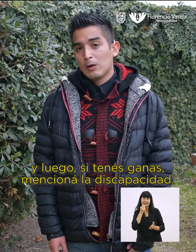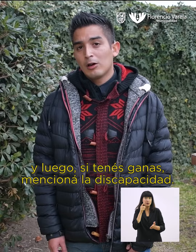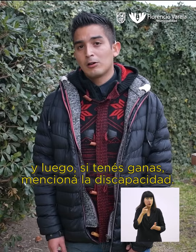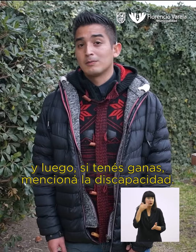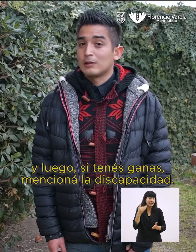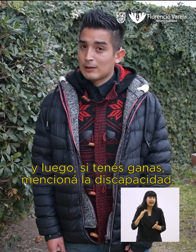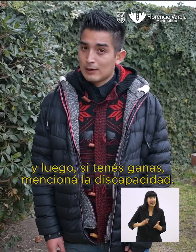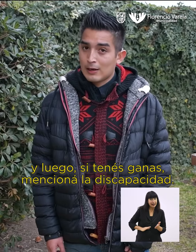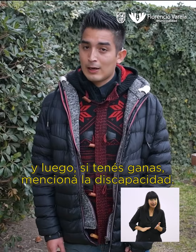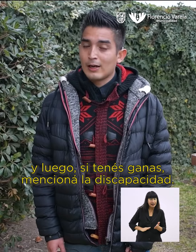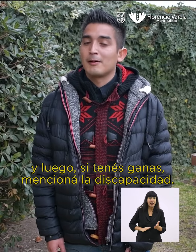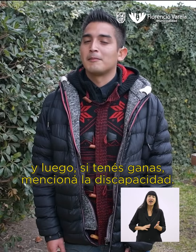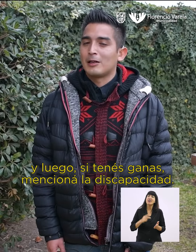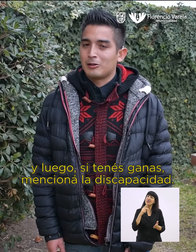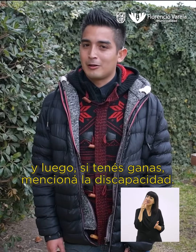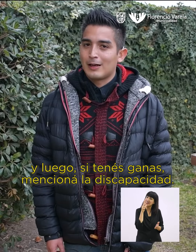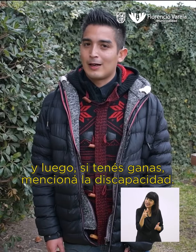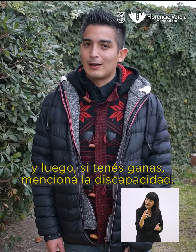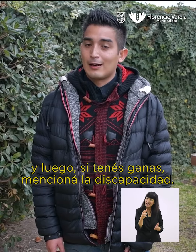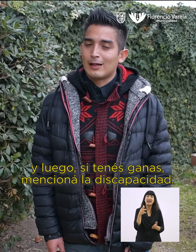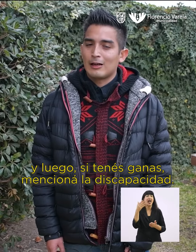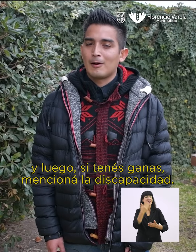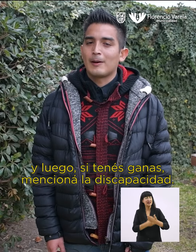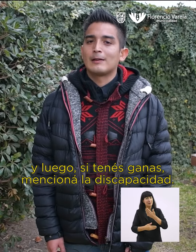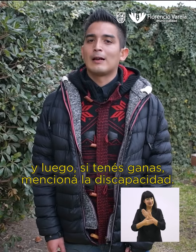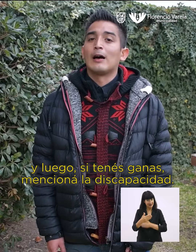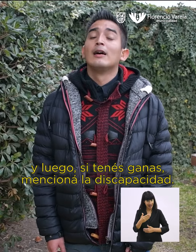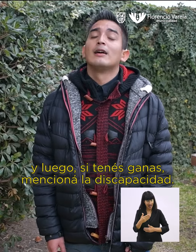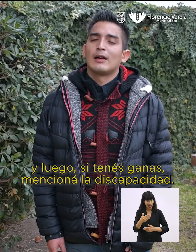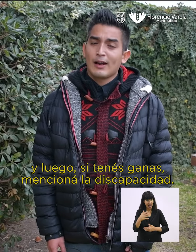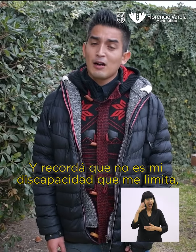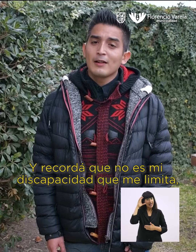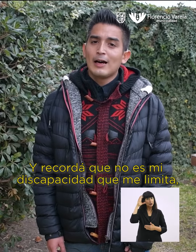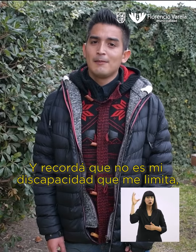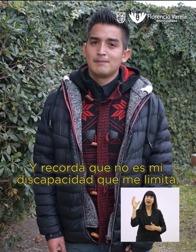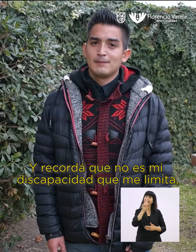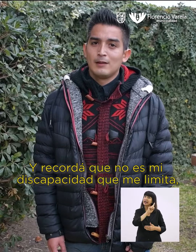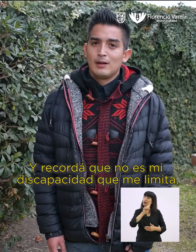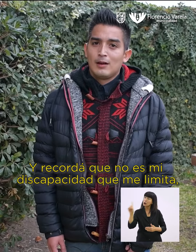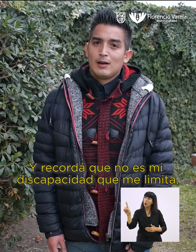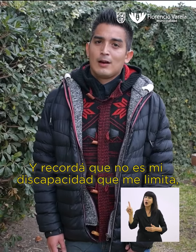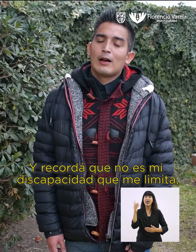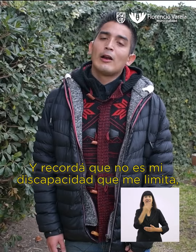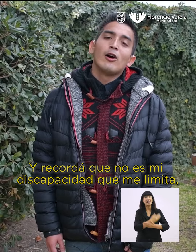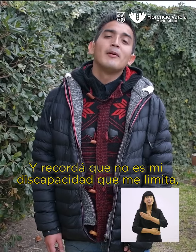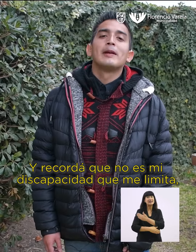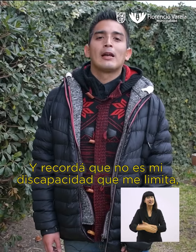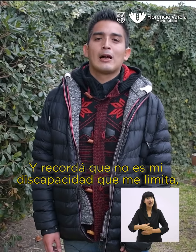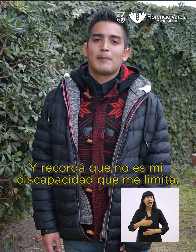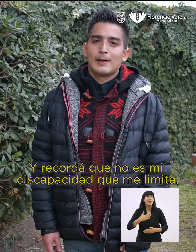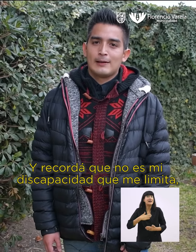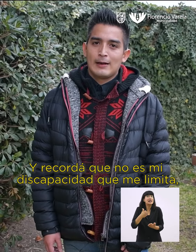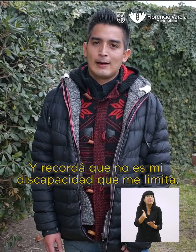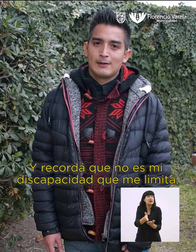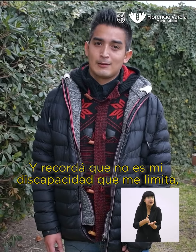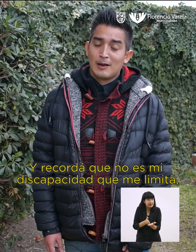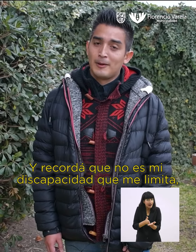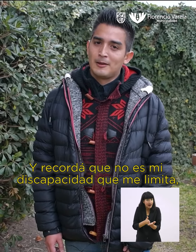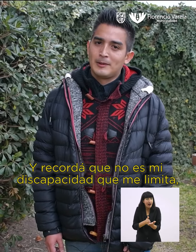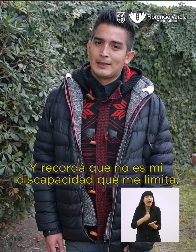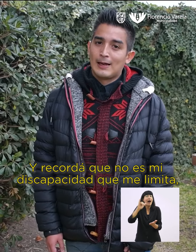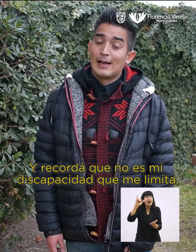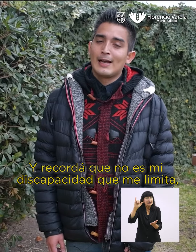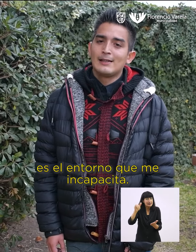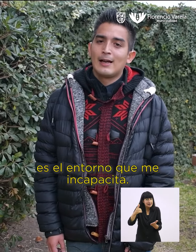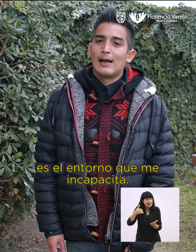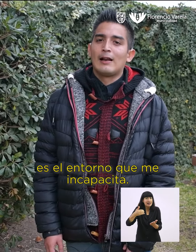Y luego, si tenés ganas, mencioná la discapacidad. Y recordad que no es mi discapacidad que